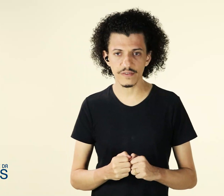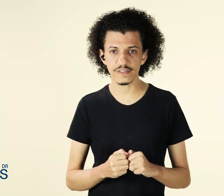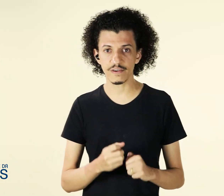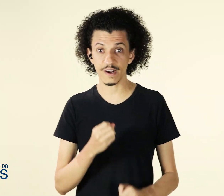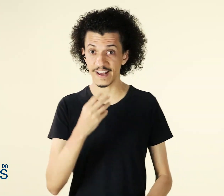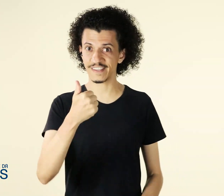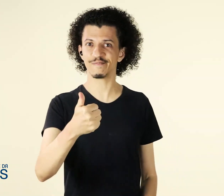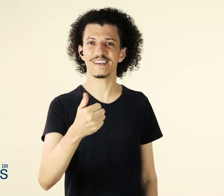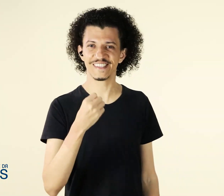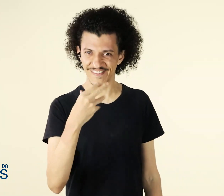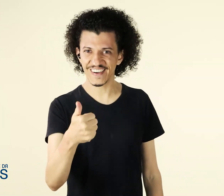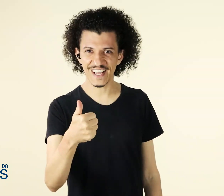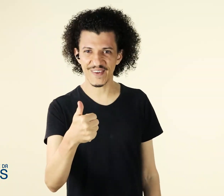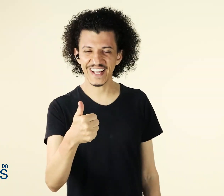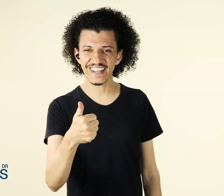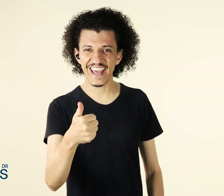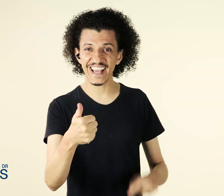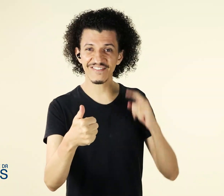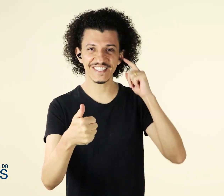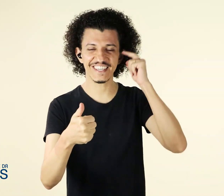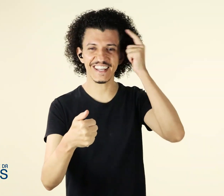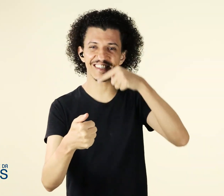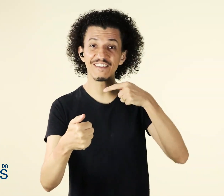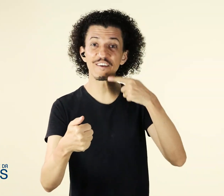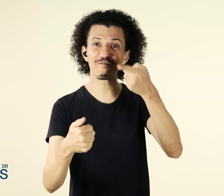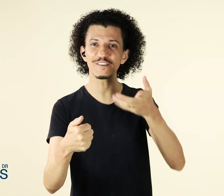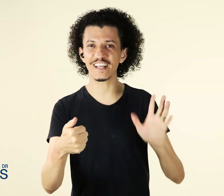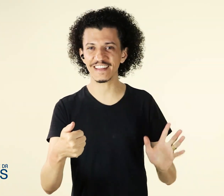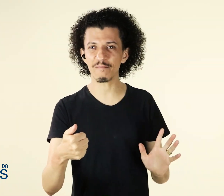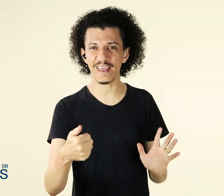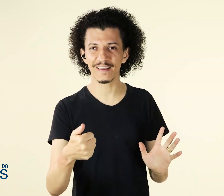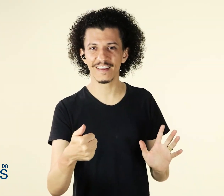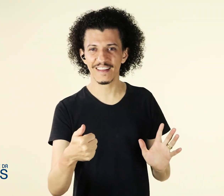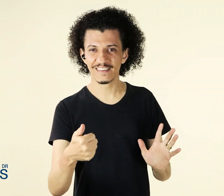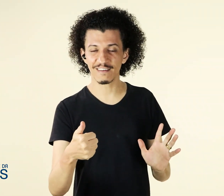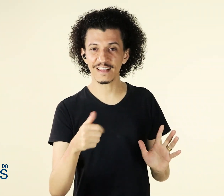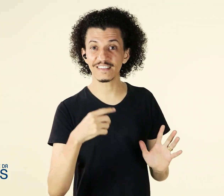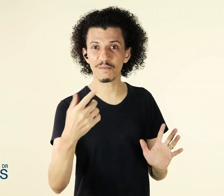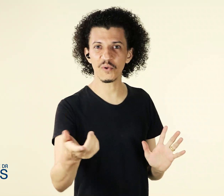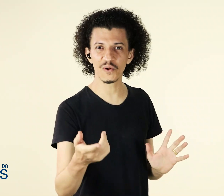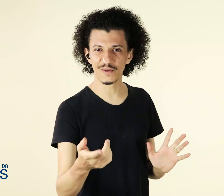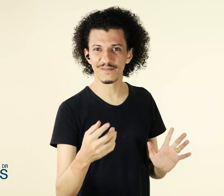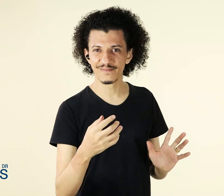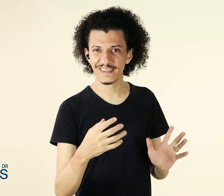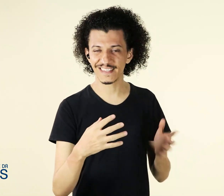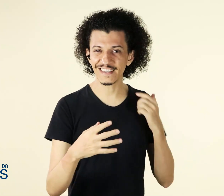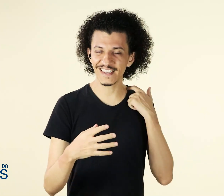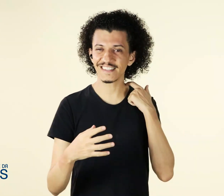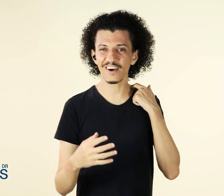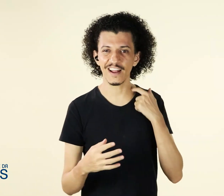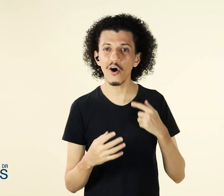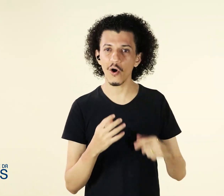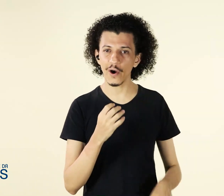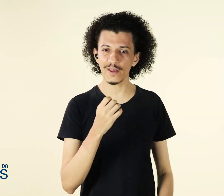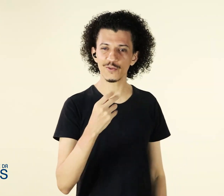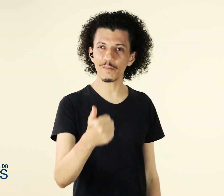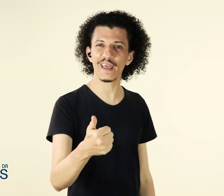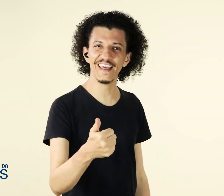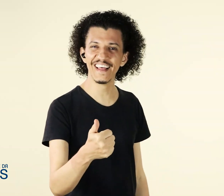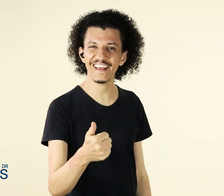fazer com a cara assim mais aberta, em que você já está dizendo que você está bem. Você não está dizendo para o outro. Você está dizendo assim, olha, oi, eu estou bem.